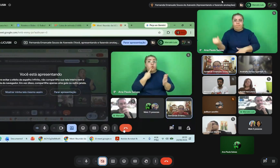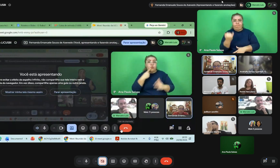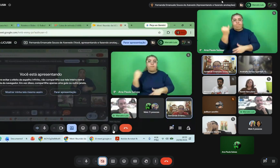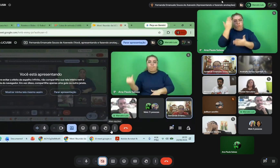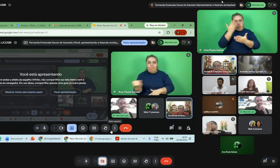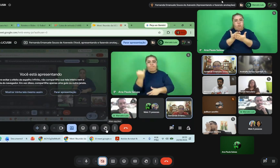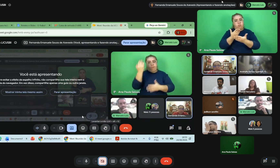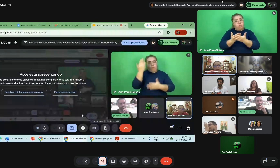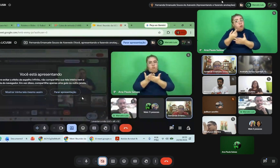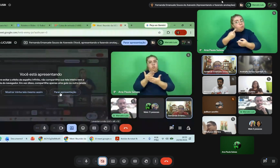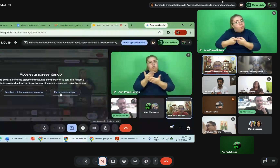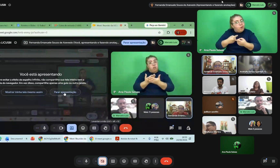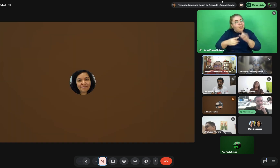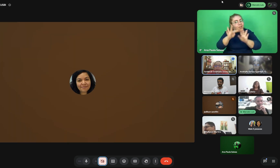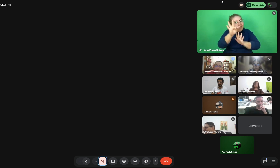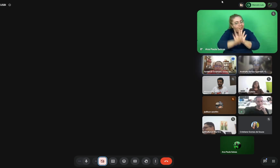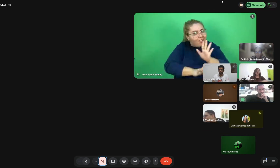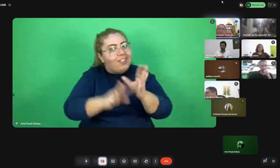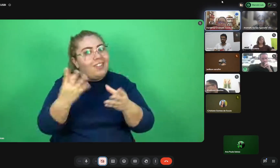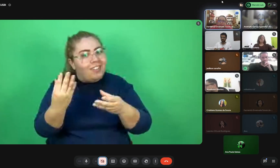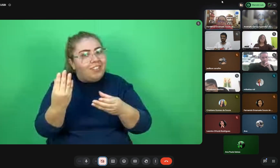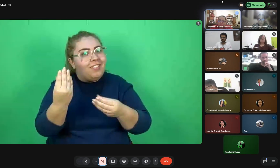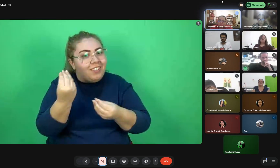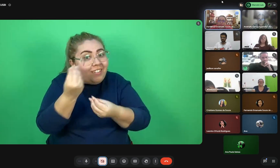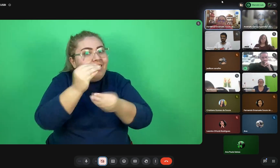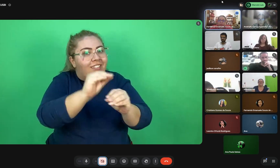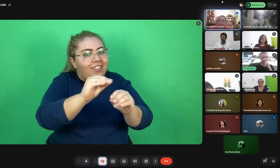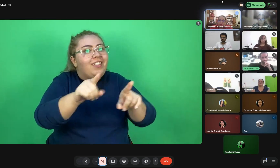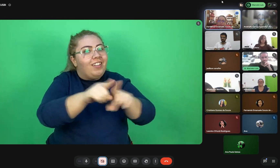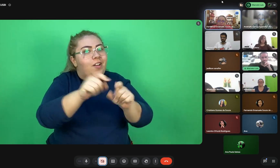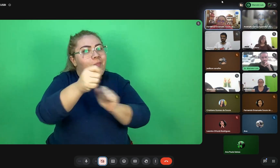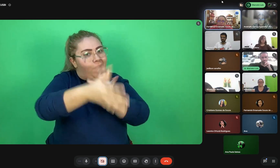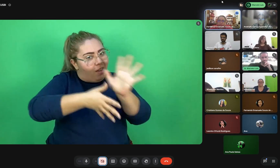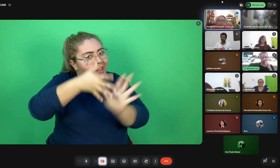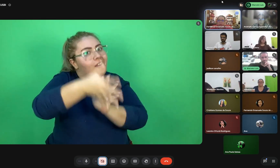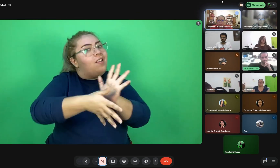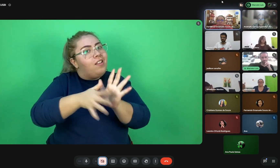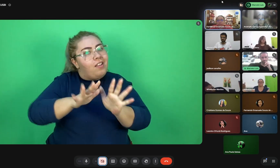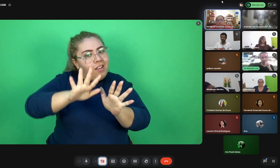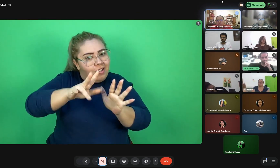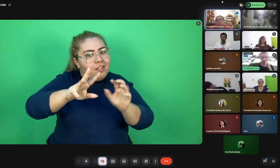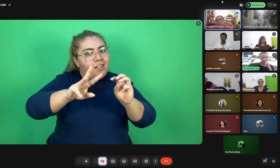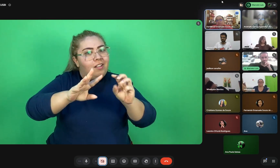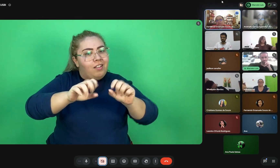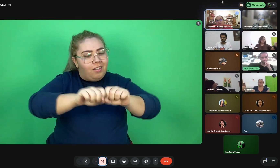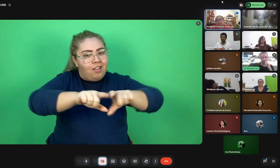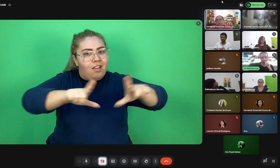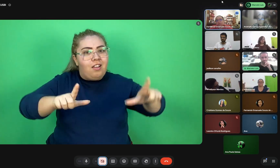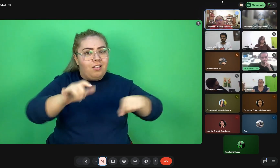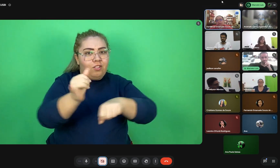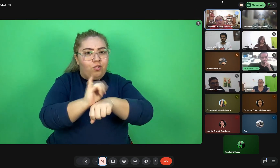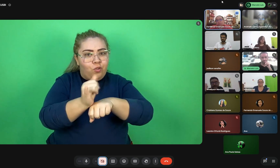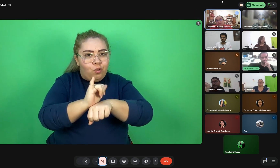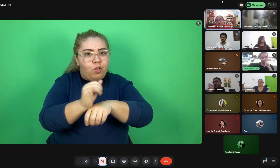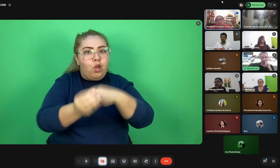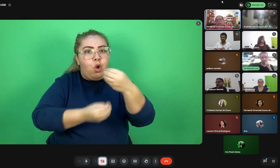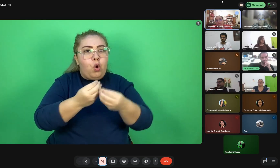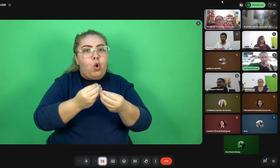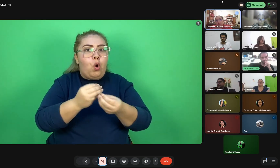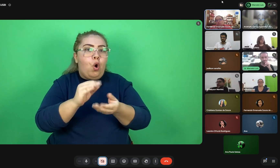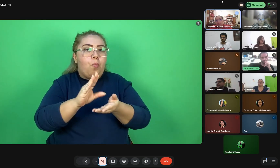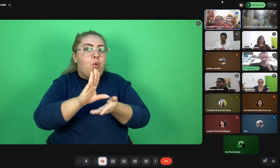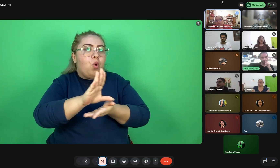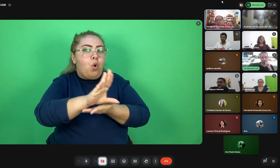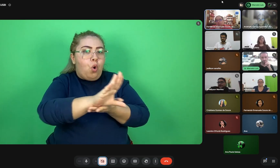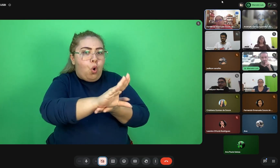está lá em Libras também. Só pegar o link. O link funciona como? Você tem que pegar e colocar, copiar e colocar